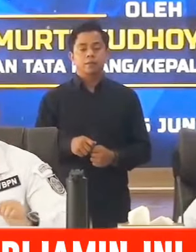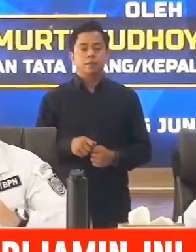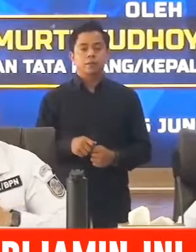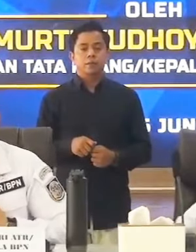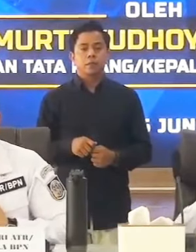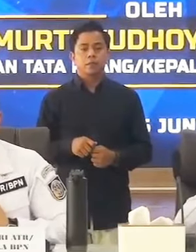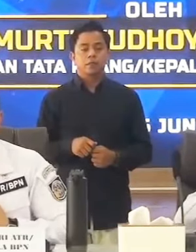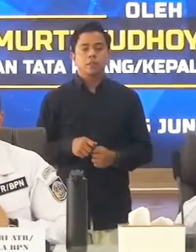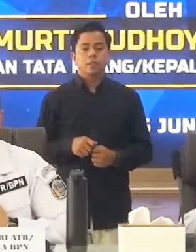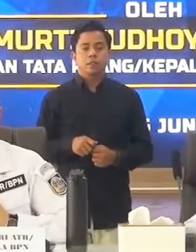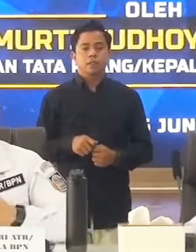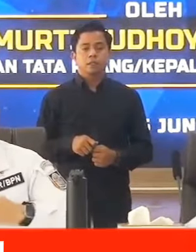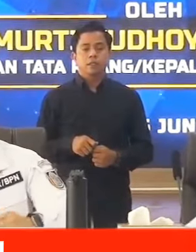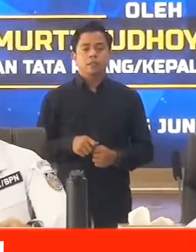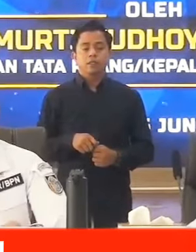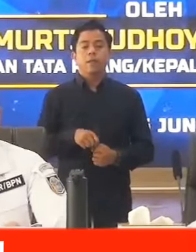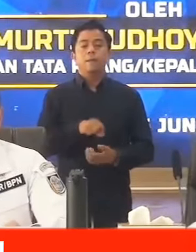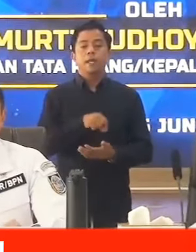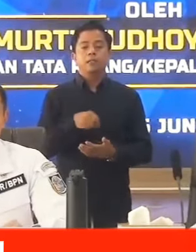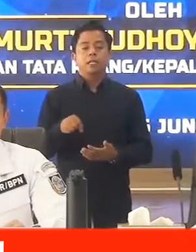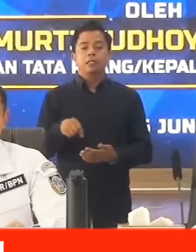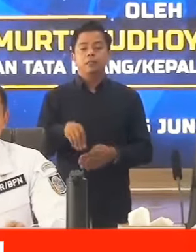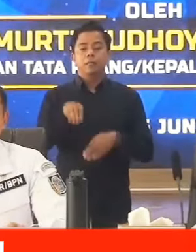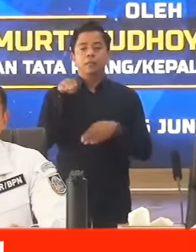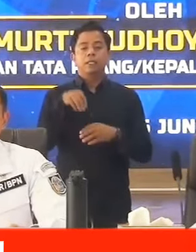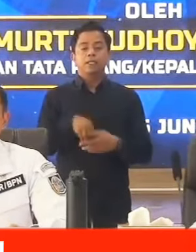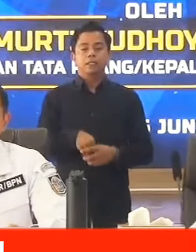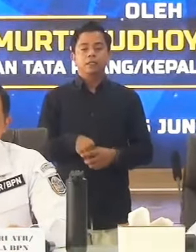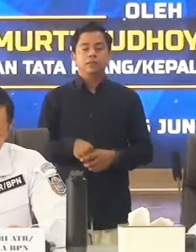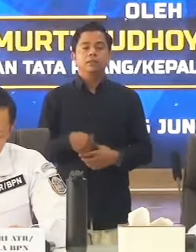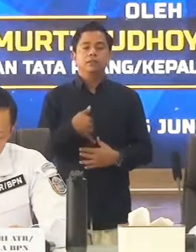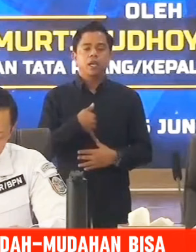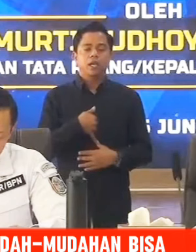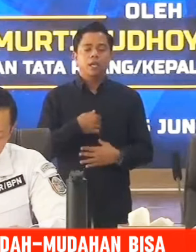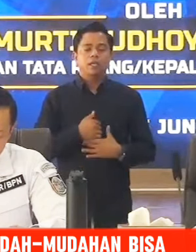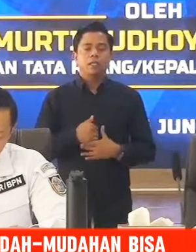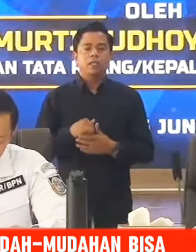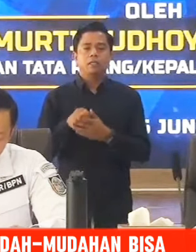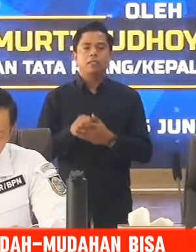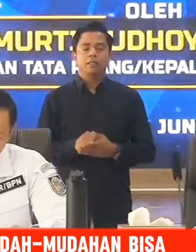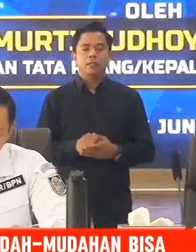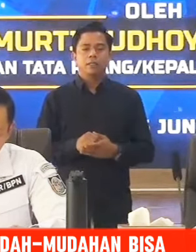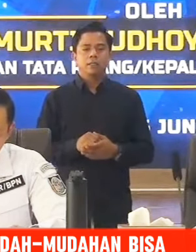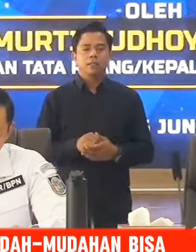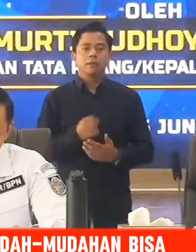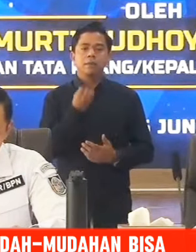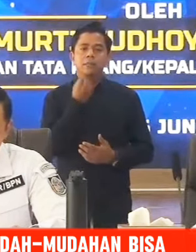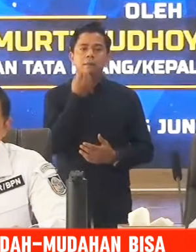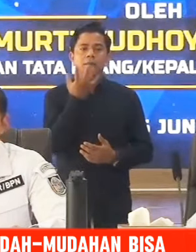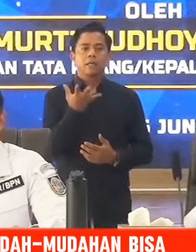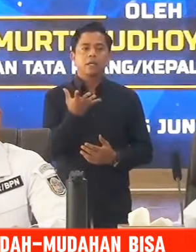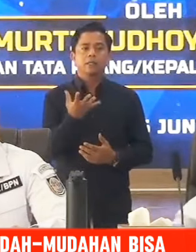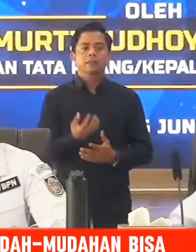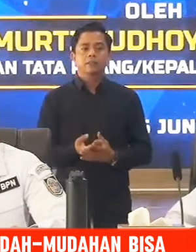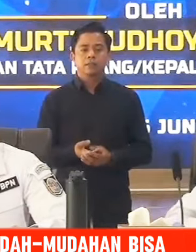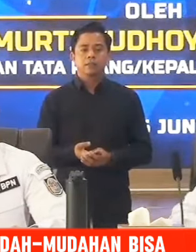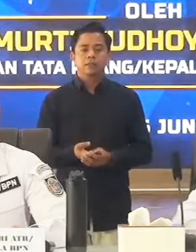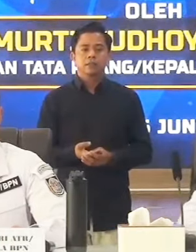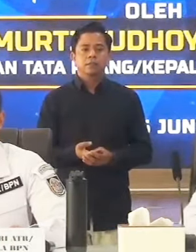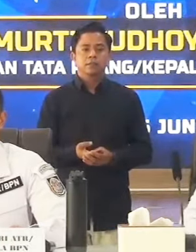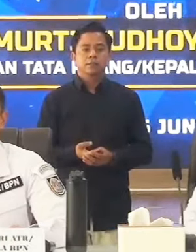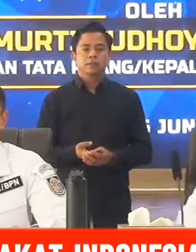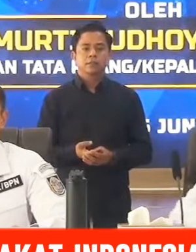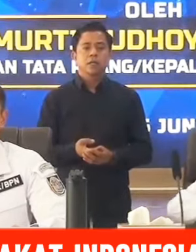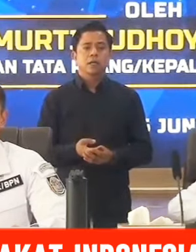Jambi ini, saya ingin menyampaikan beberapa hal yang mudah-mudahan bisa